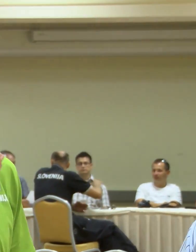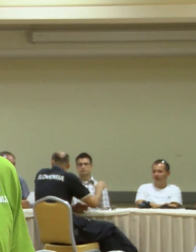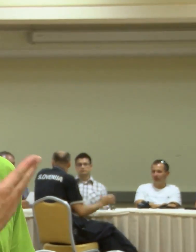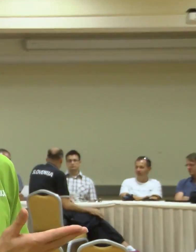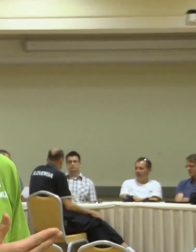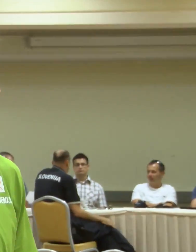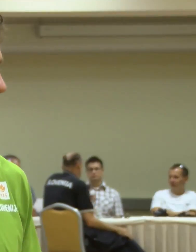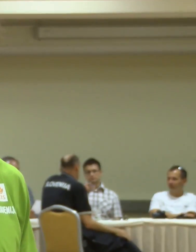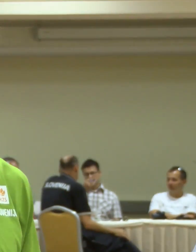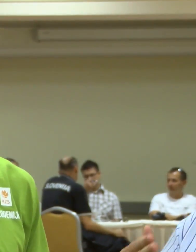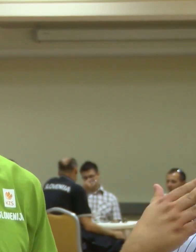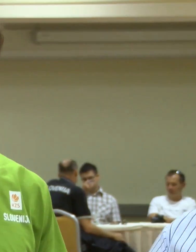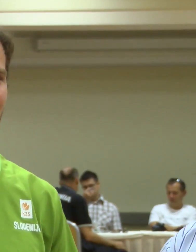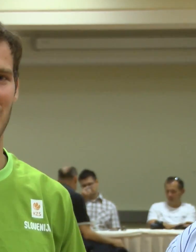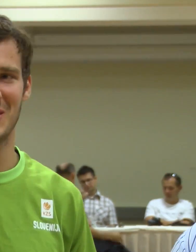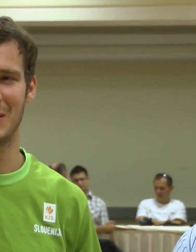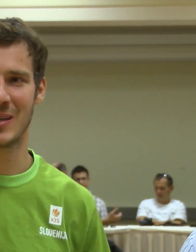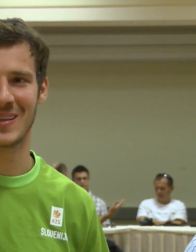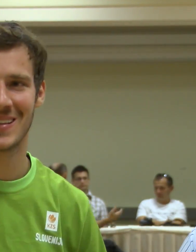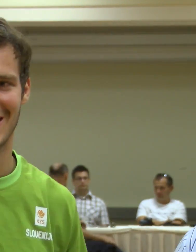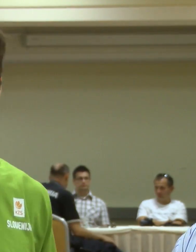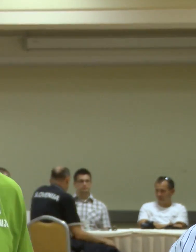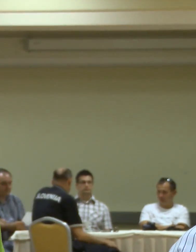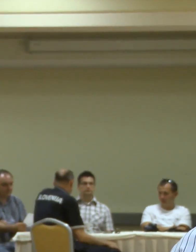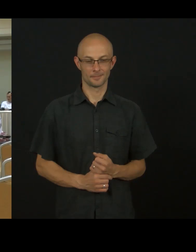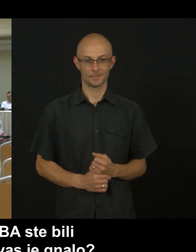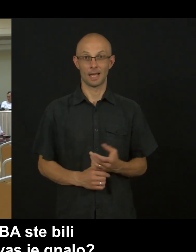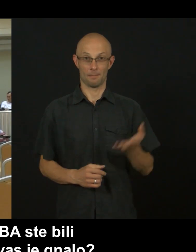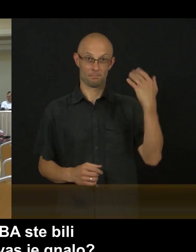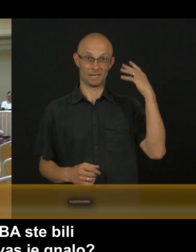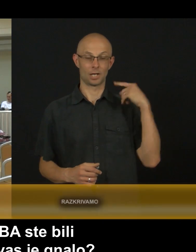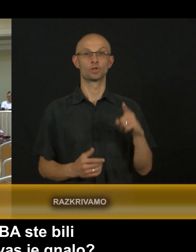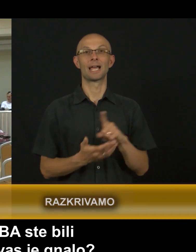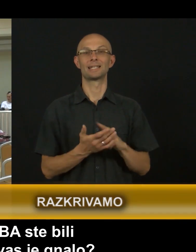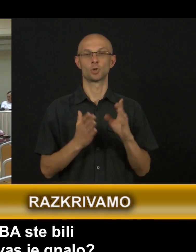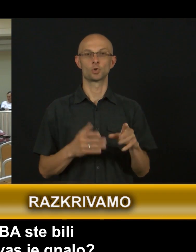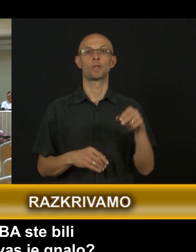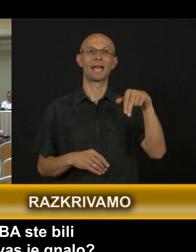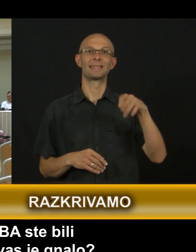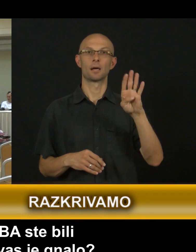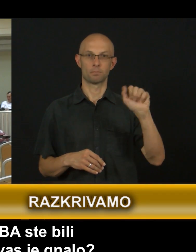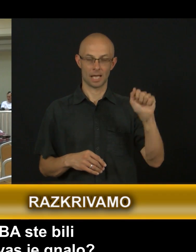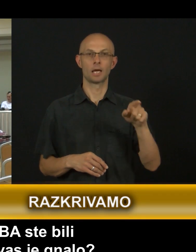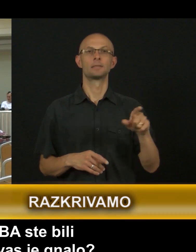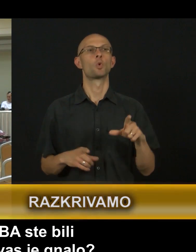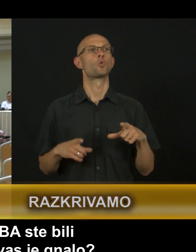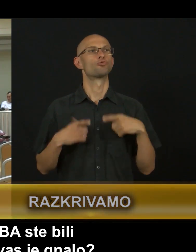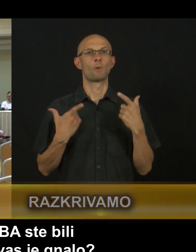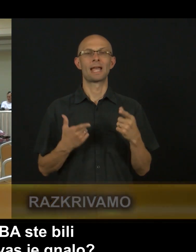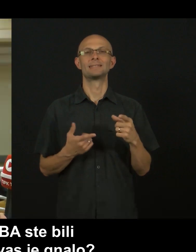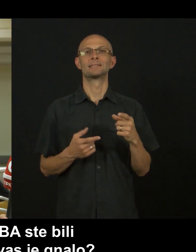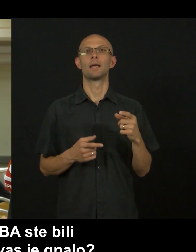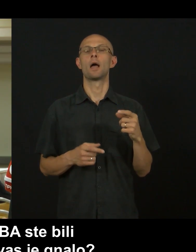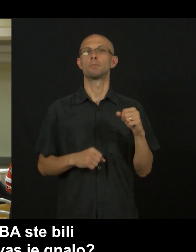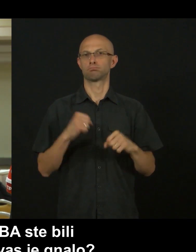Hvala, tako. Ja, ja, ja. Hvala, Miha, Merčino. Super, super. Pretekla sezona v NBA ste bili v življenjski